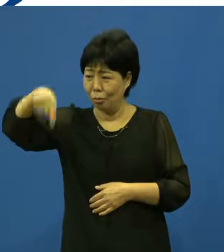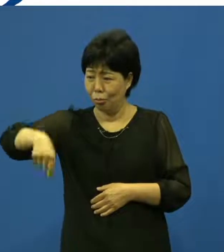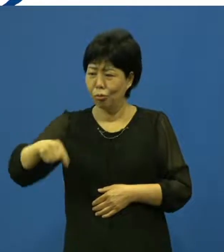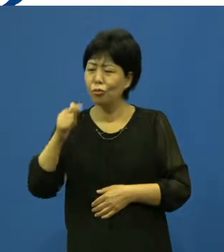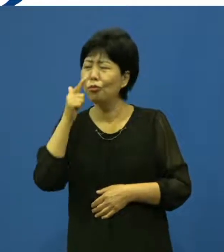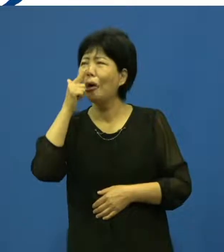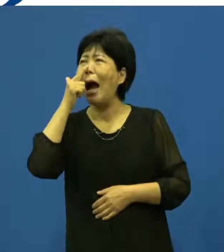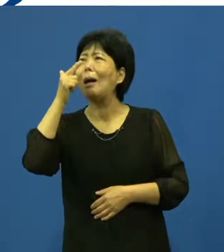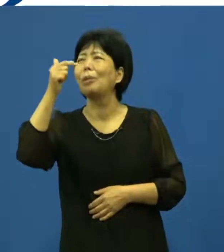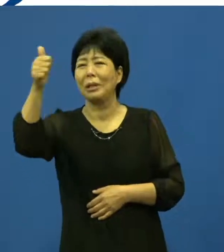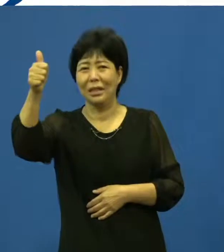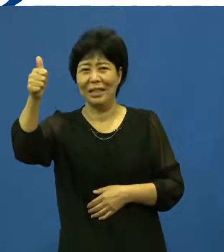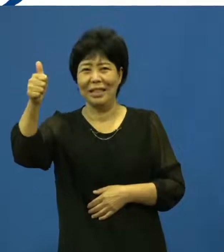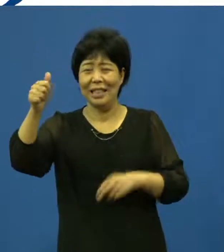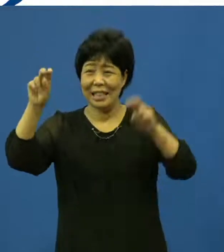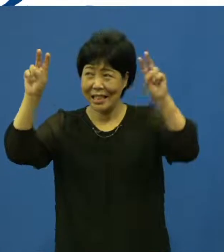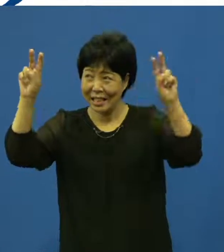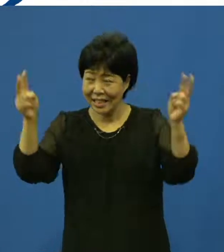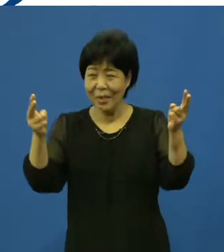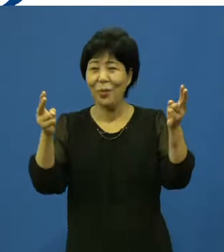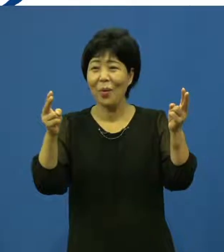탕부, 탕자의 얘기가.